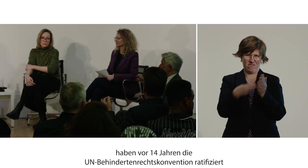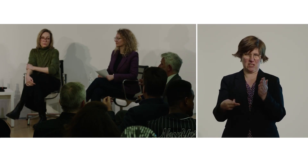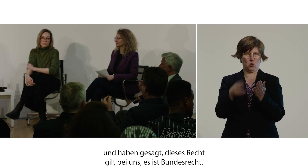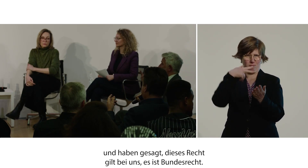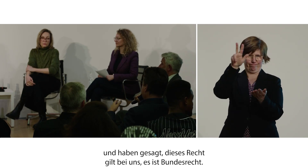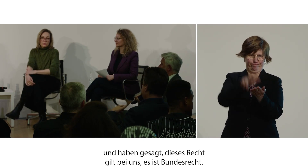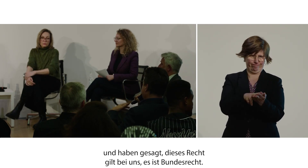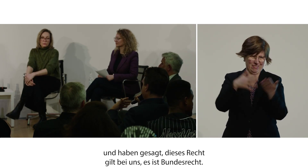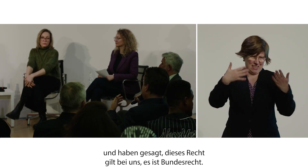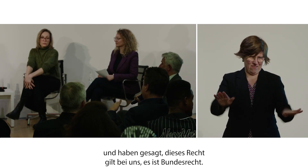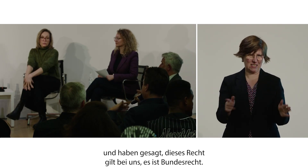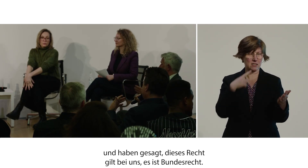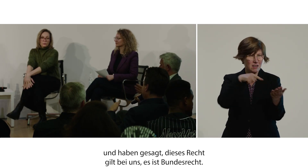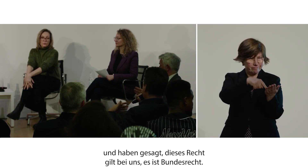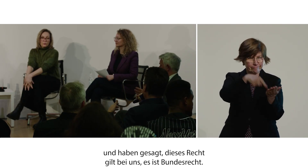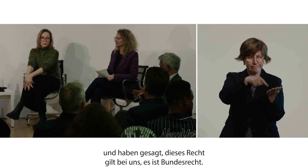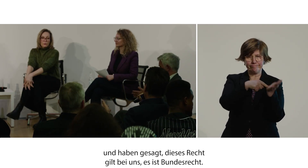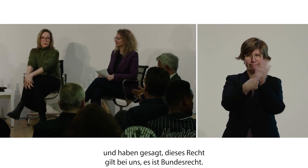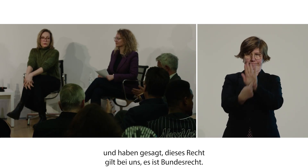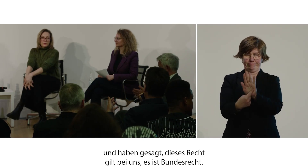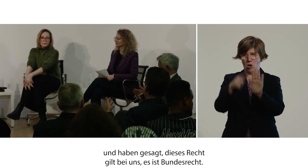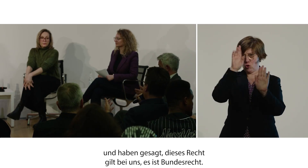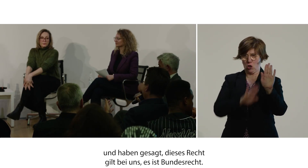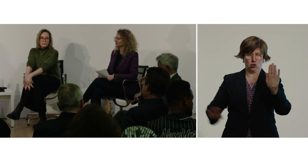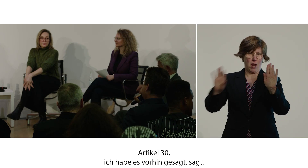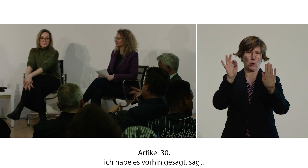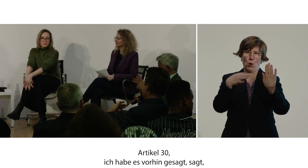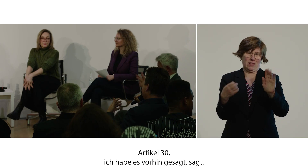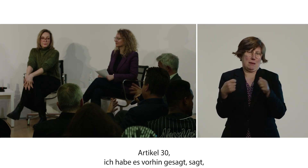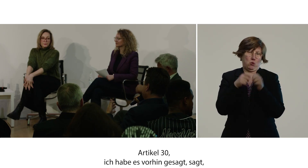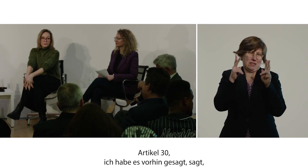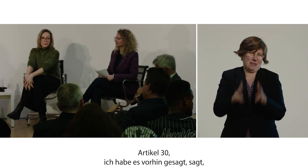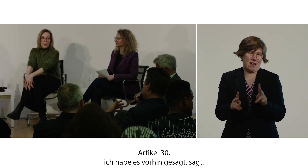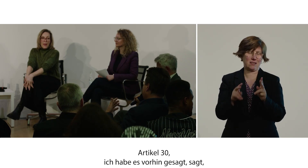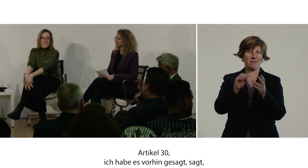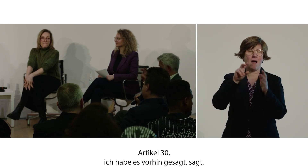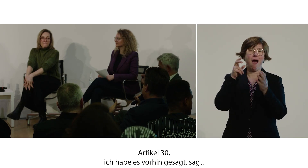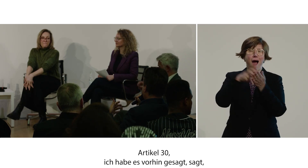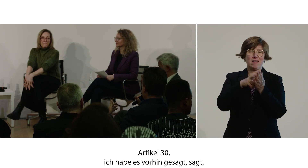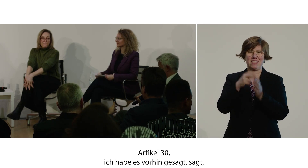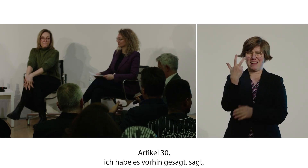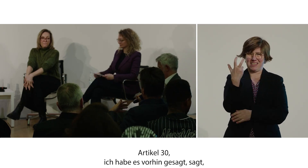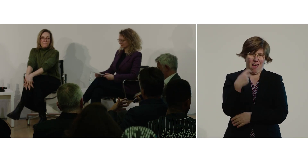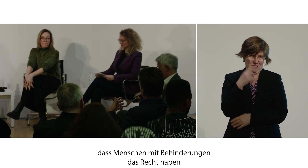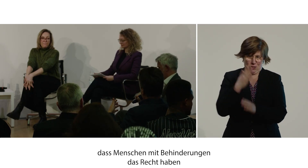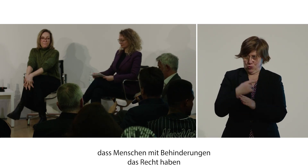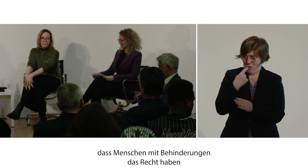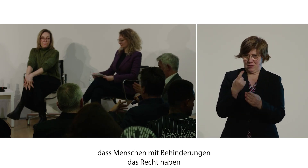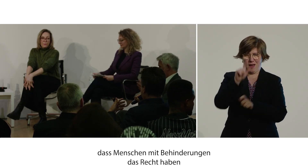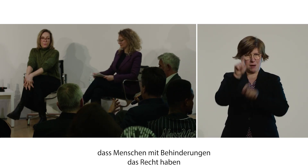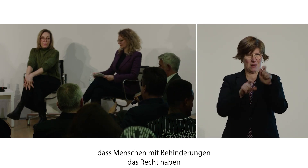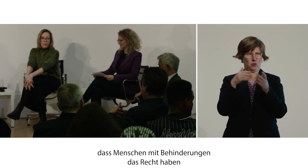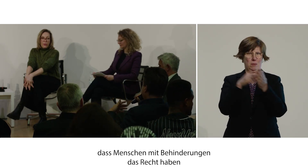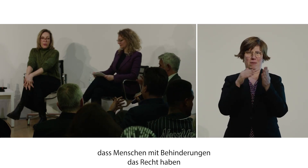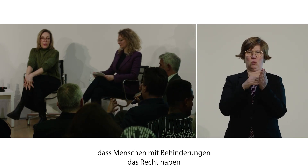ratifiziert und haben damit gesagt, dieses Recht gilt bei uns, es ist Bundesrecht. Artikel 30, ich habe es vorhin gesagt, sagt, dass Menschen